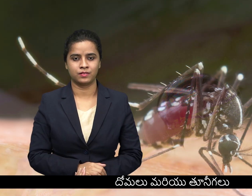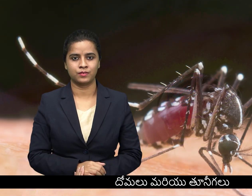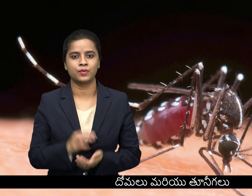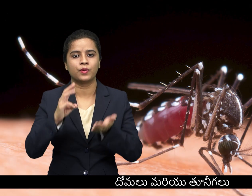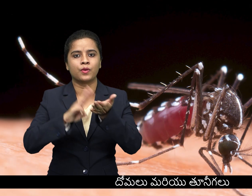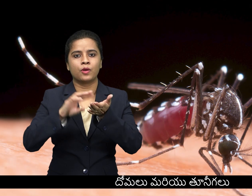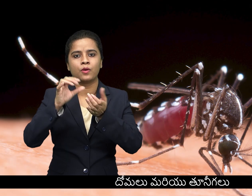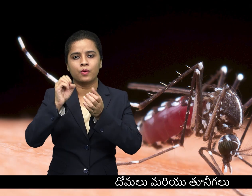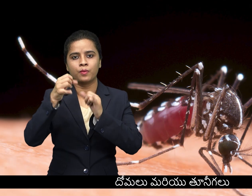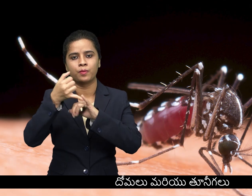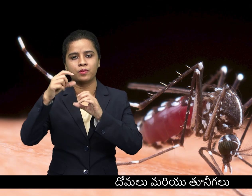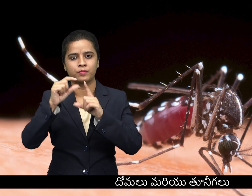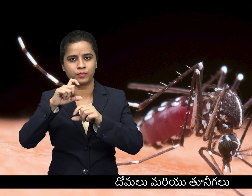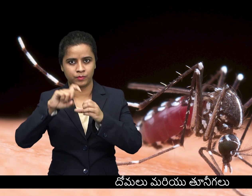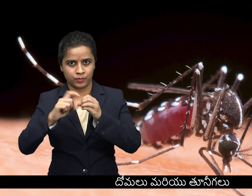దోమలు